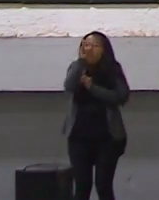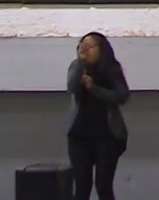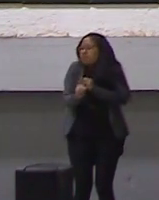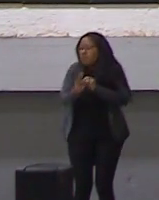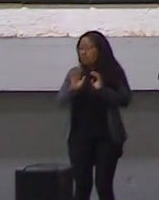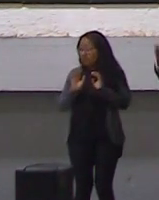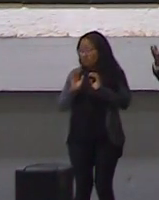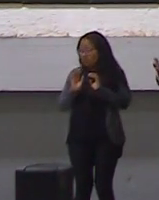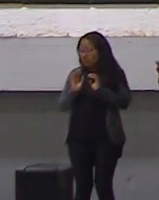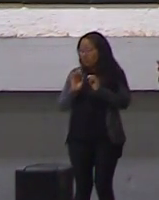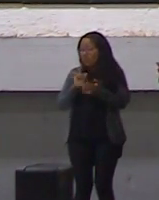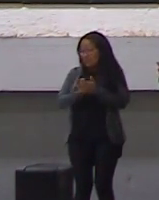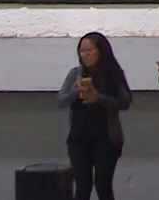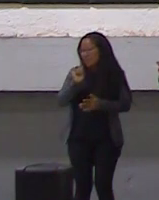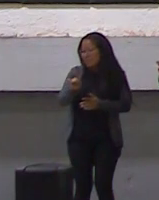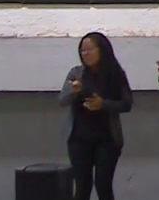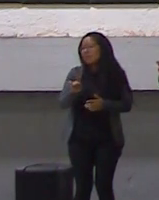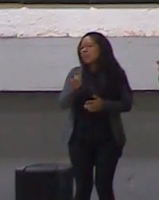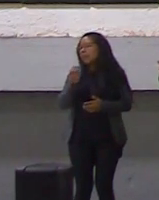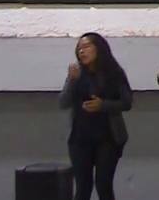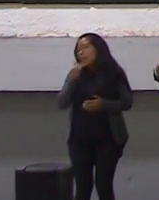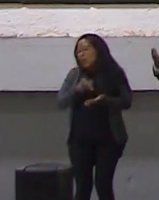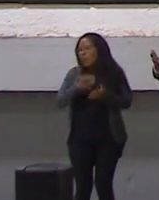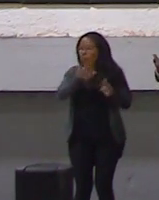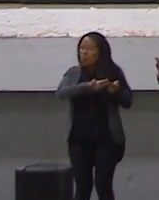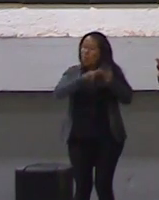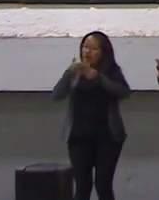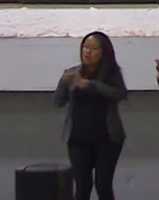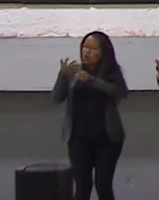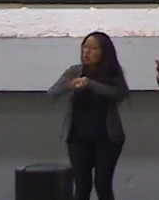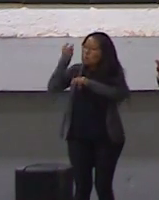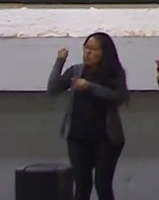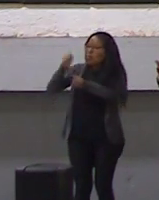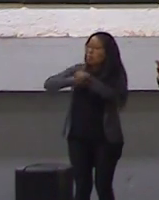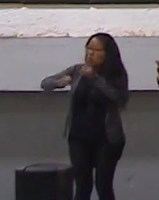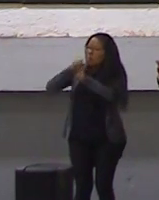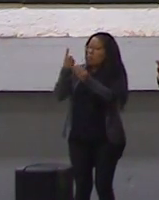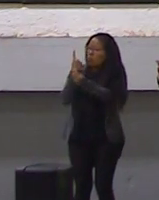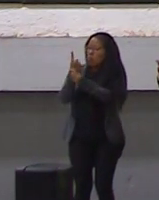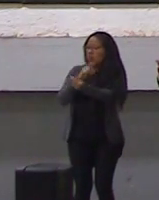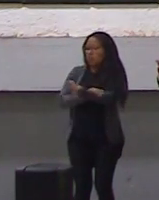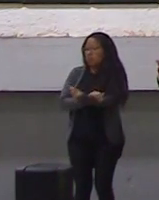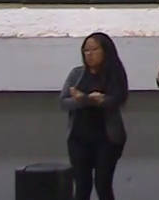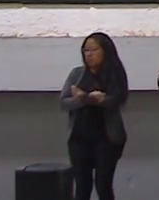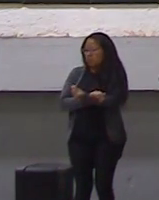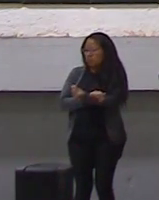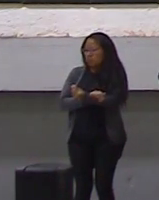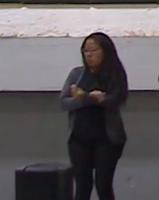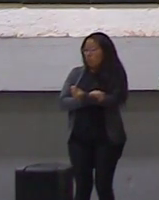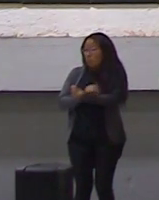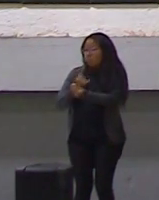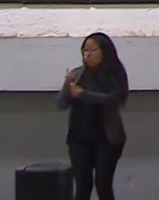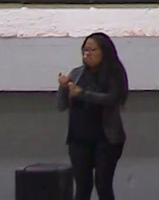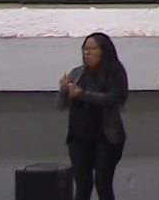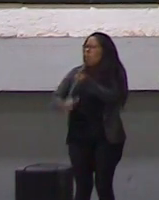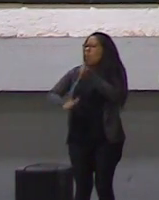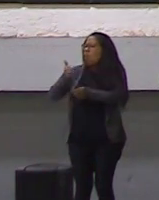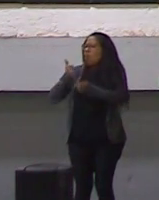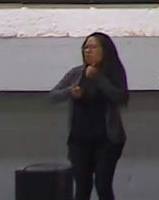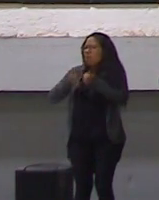allí relacionamos con la historia social y política qué agua es